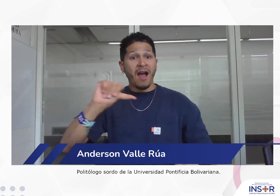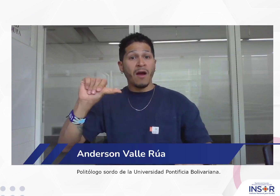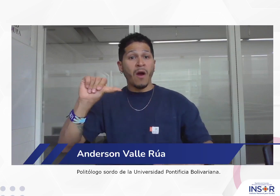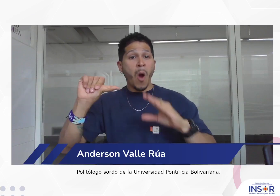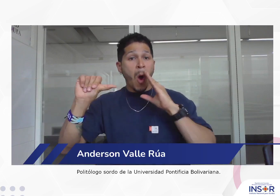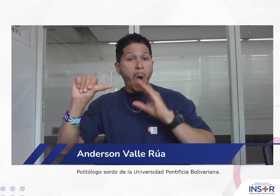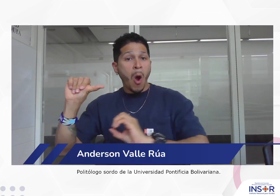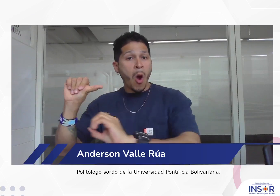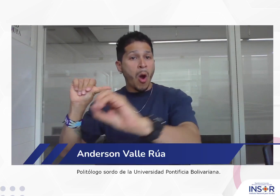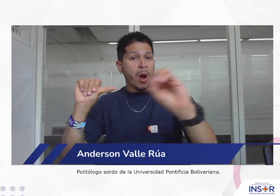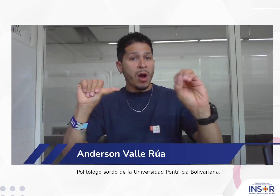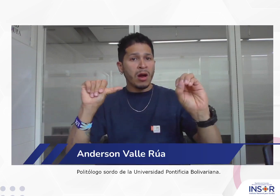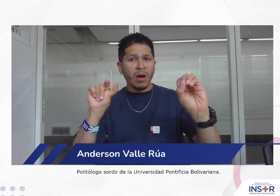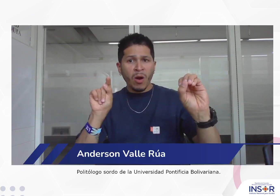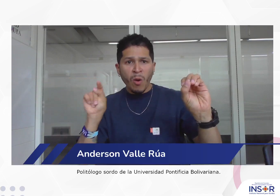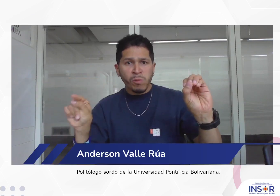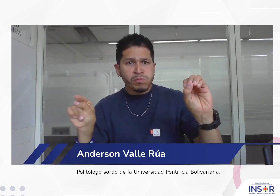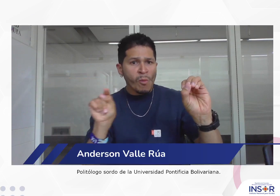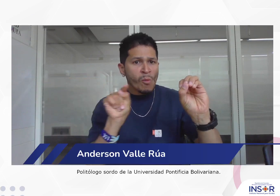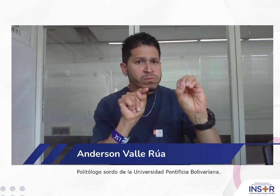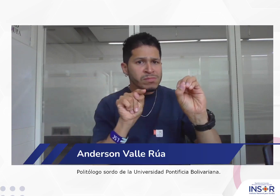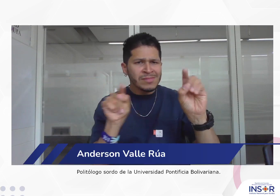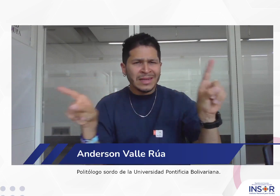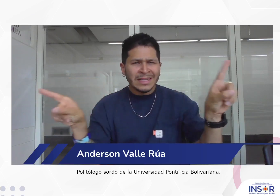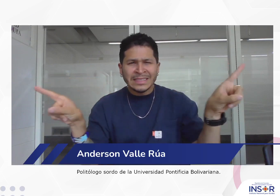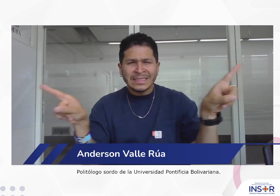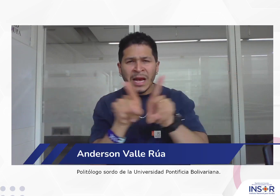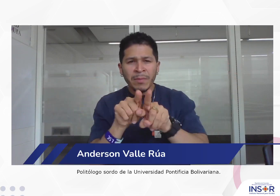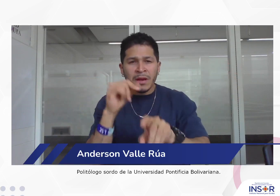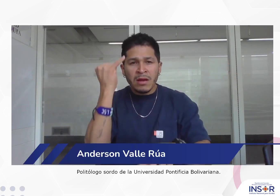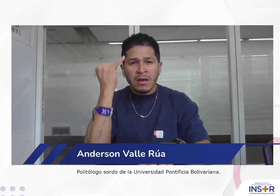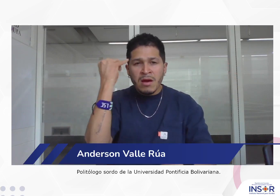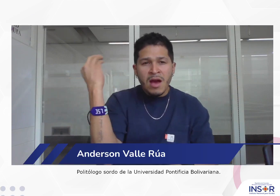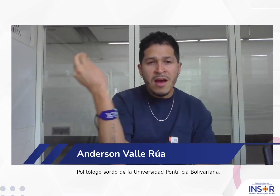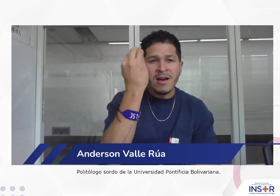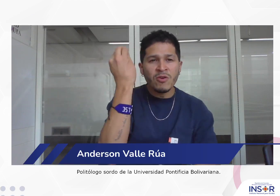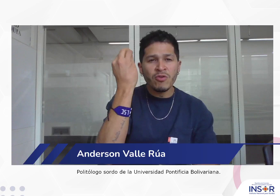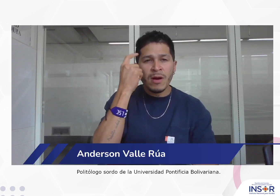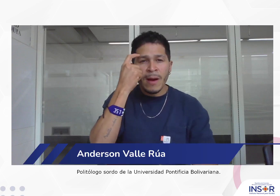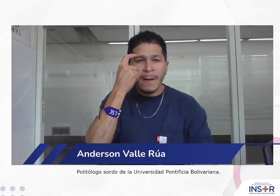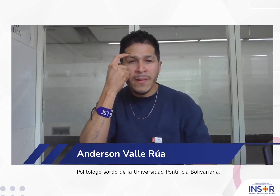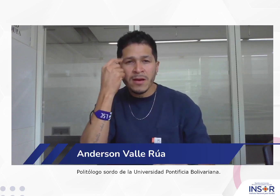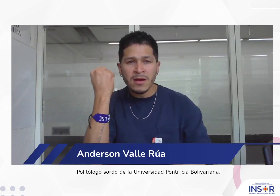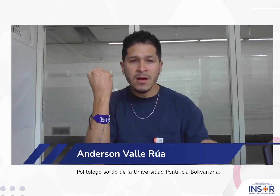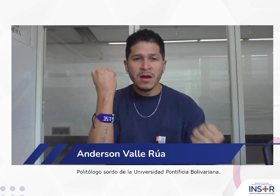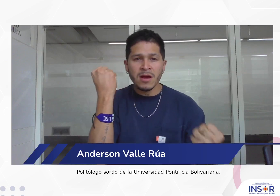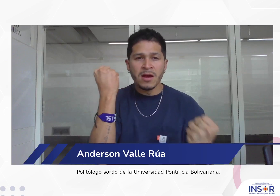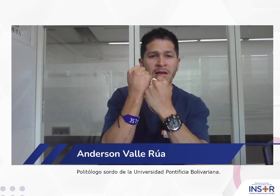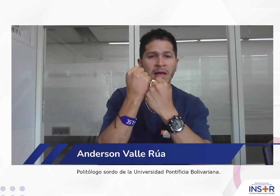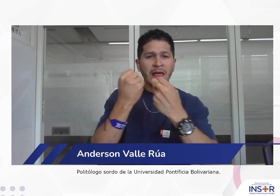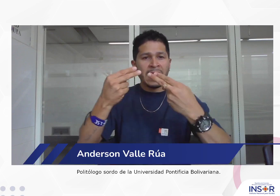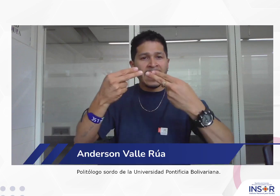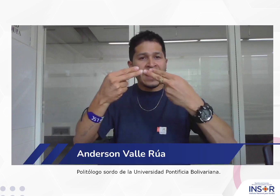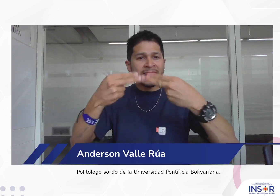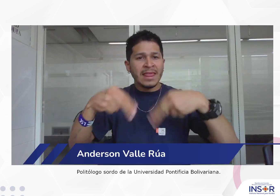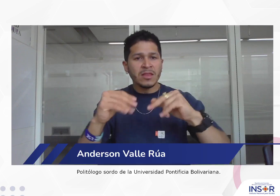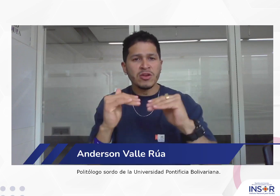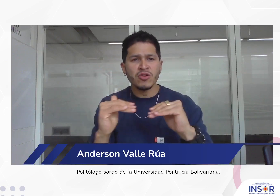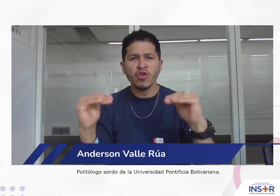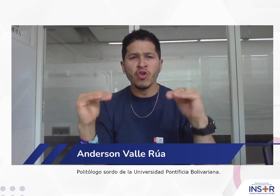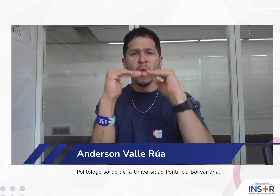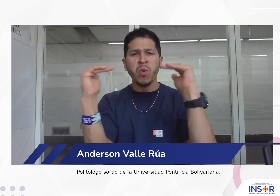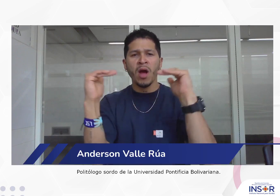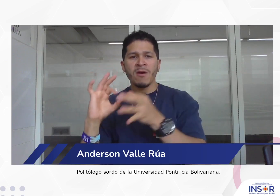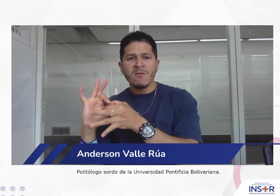tercer aspecto del feminismo es que las mujeres junto con los hombres también pueden tener una ideología,